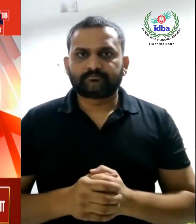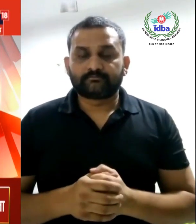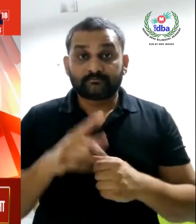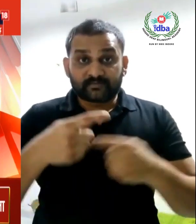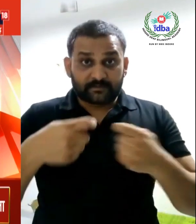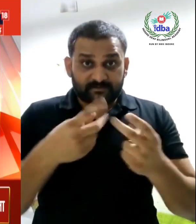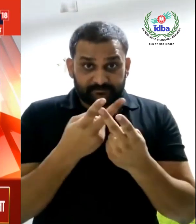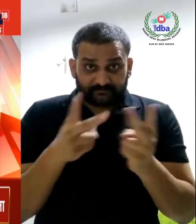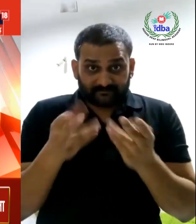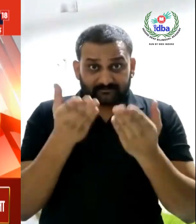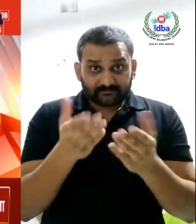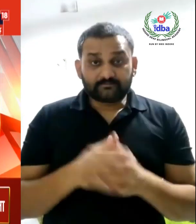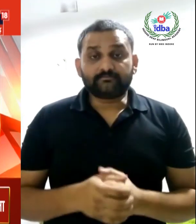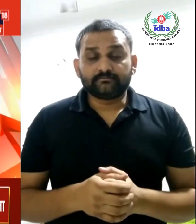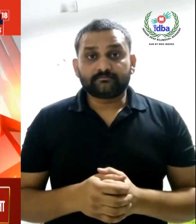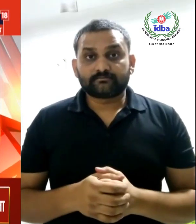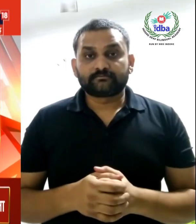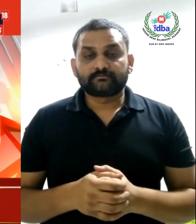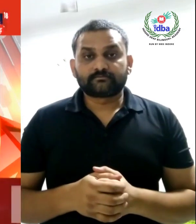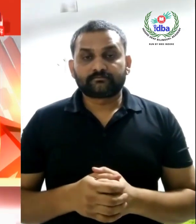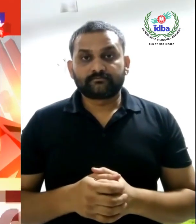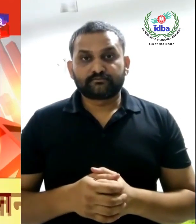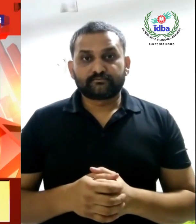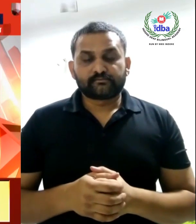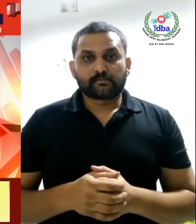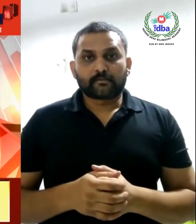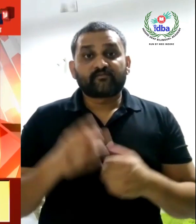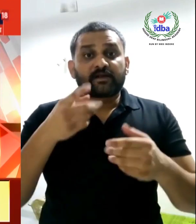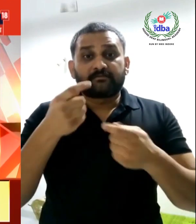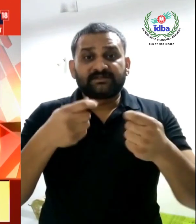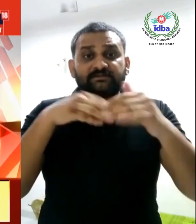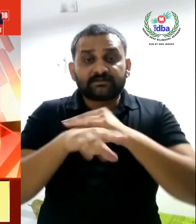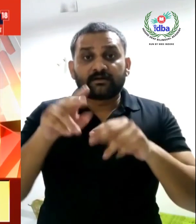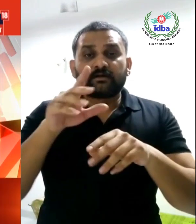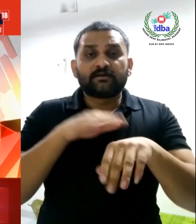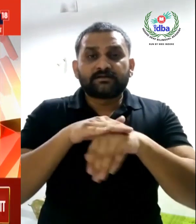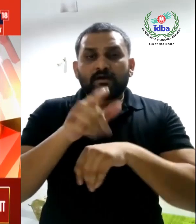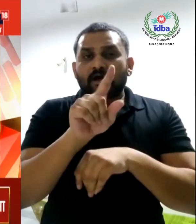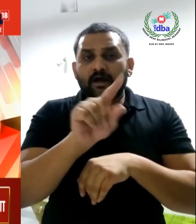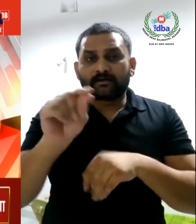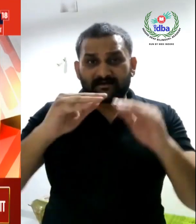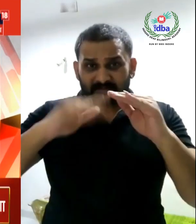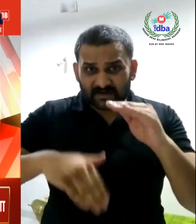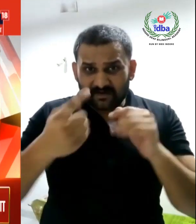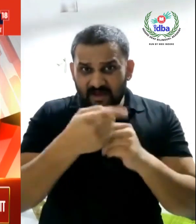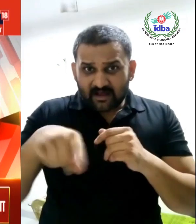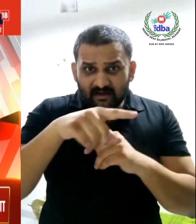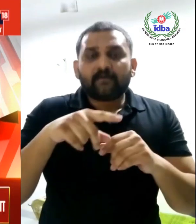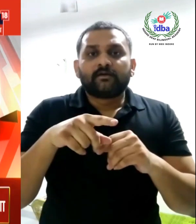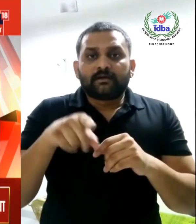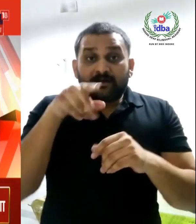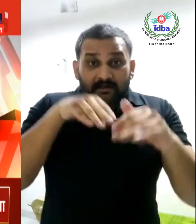ऐसे उद्योग जहां 100 से कम श्रमिक कार्य करते हैं वहां